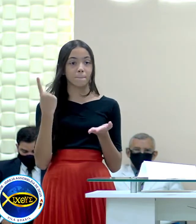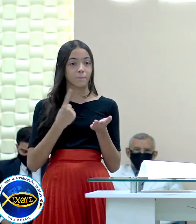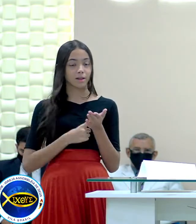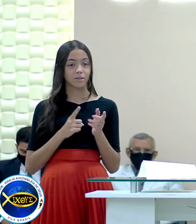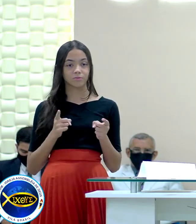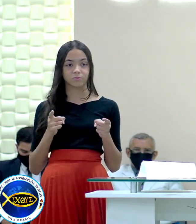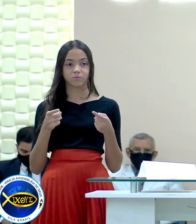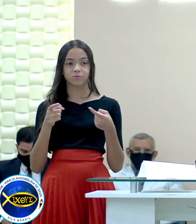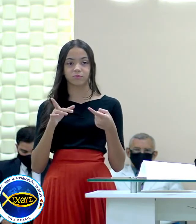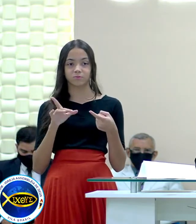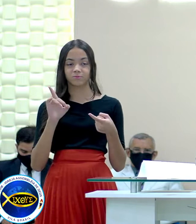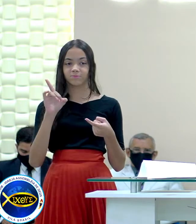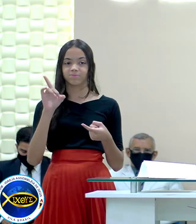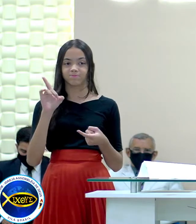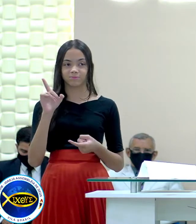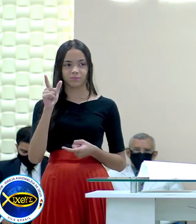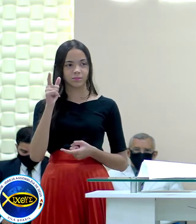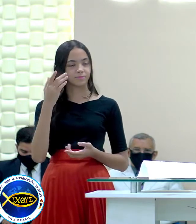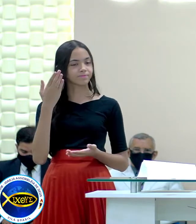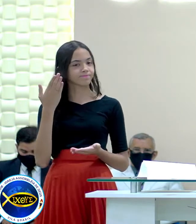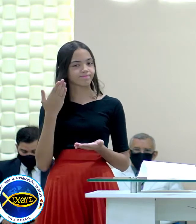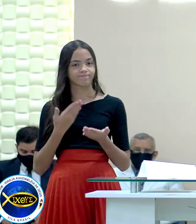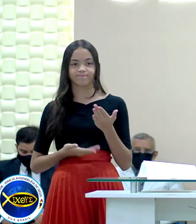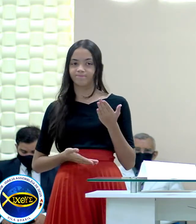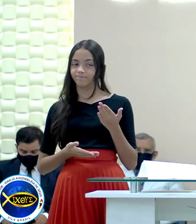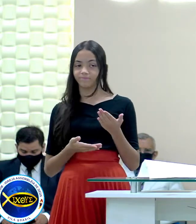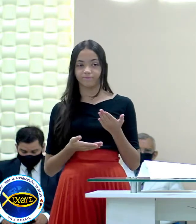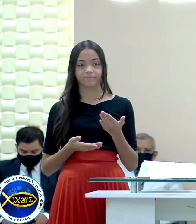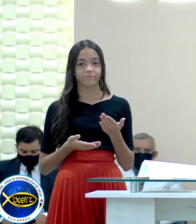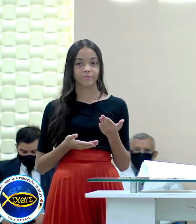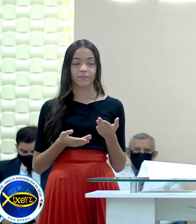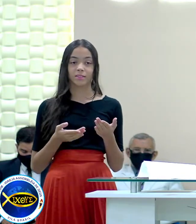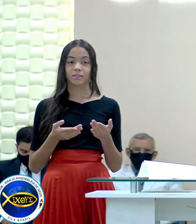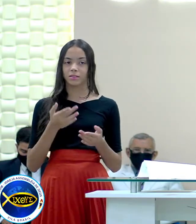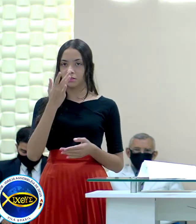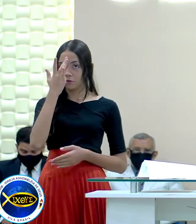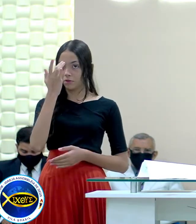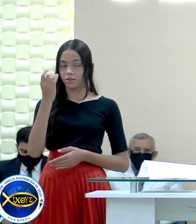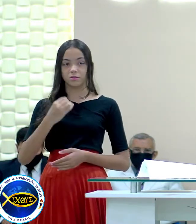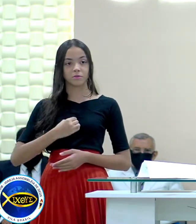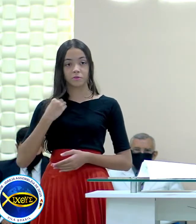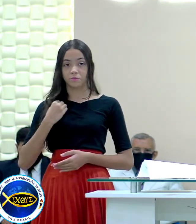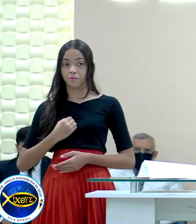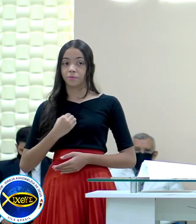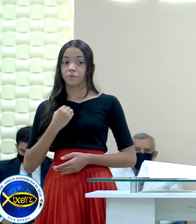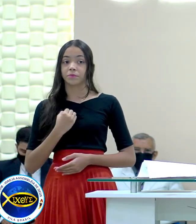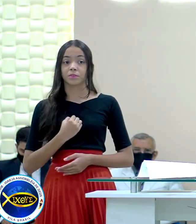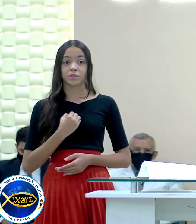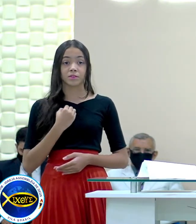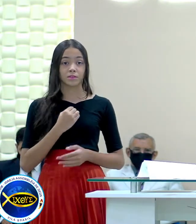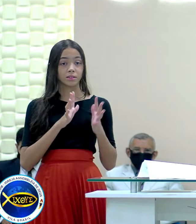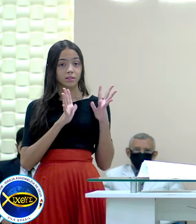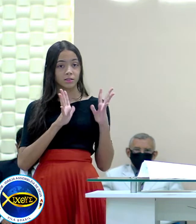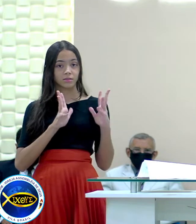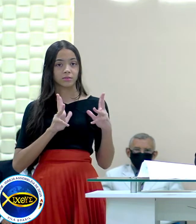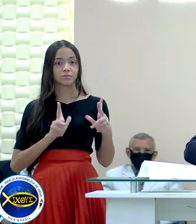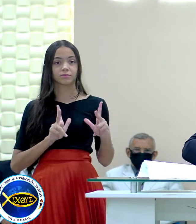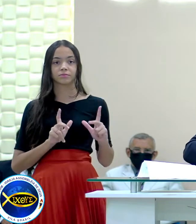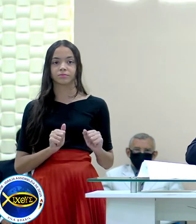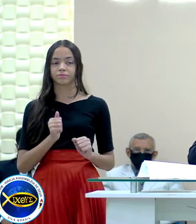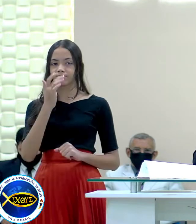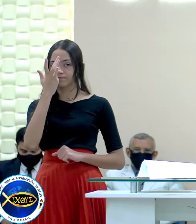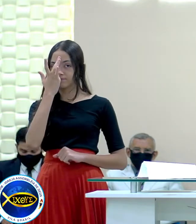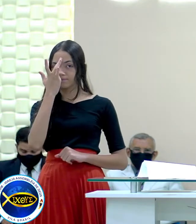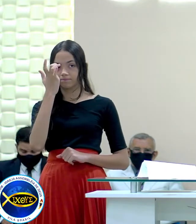não desiste, por isso não é fácil viver em uma vida de santidade. Não é